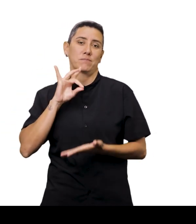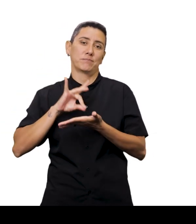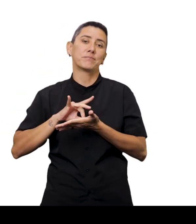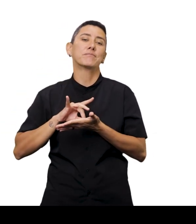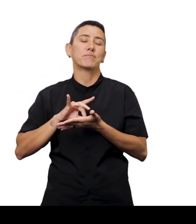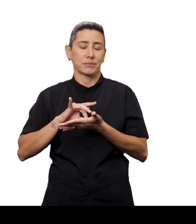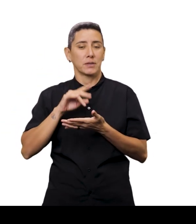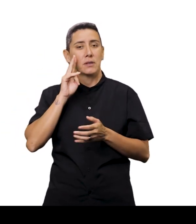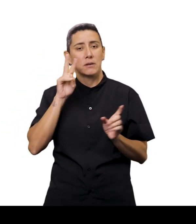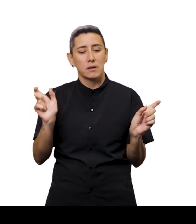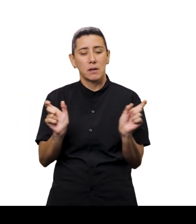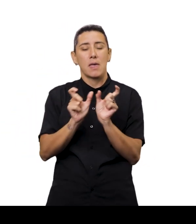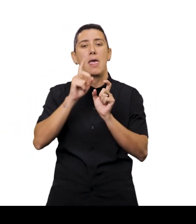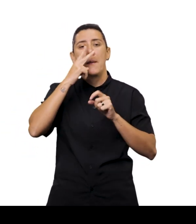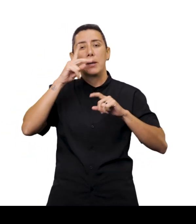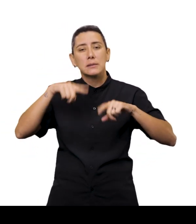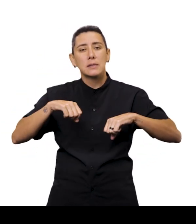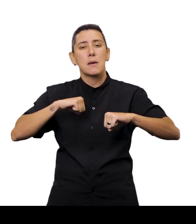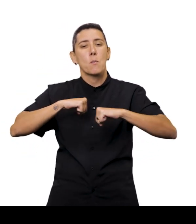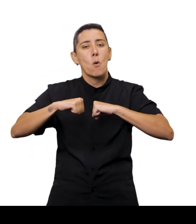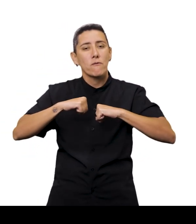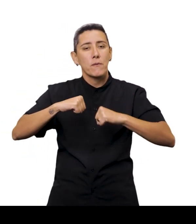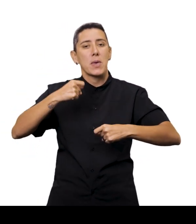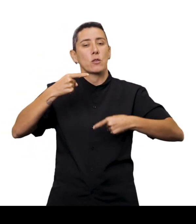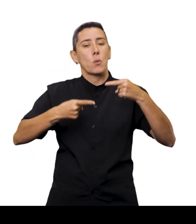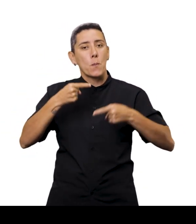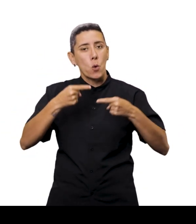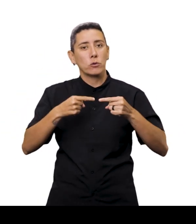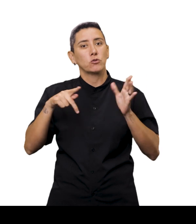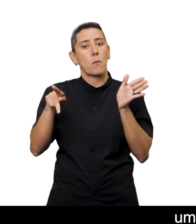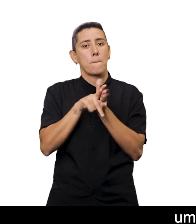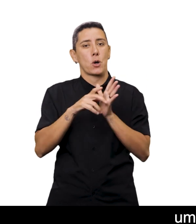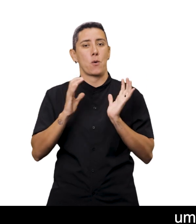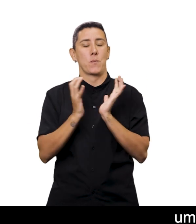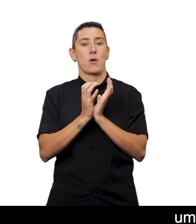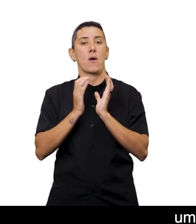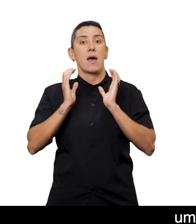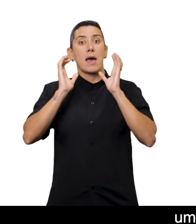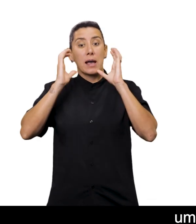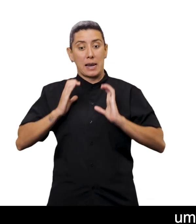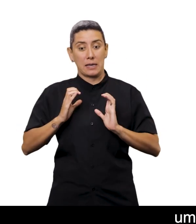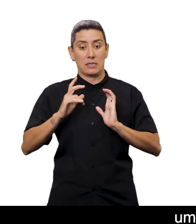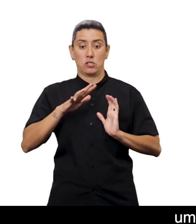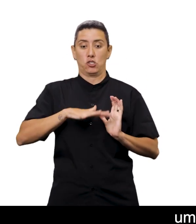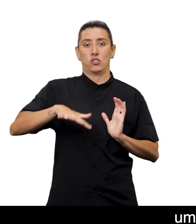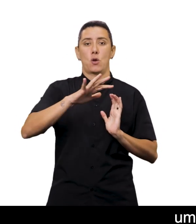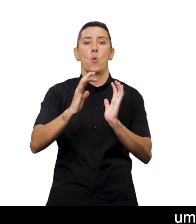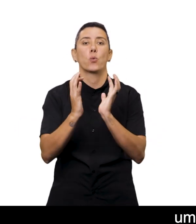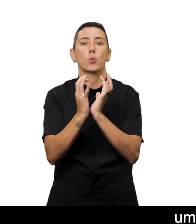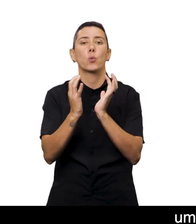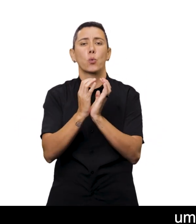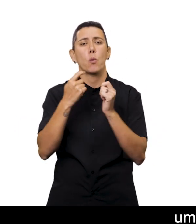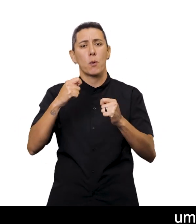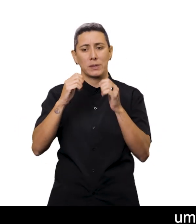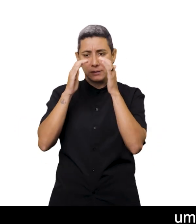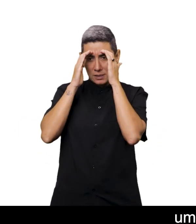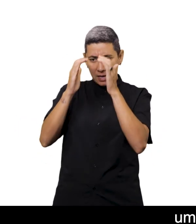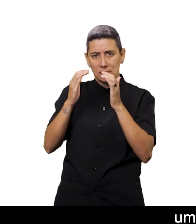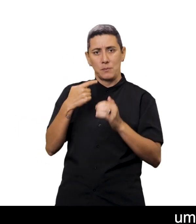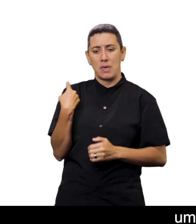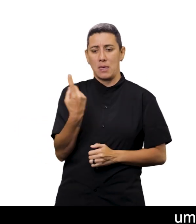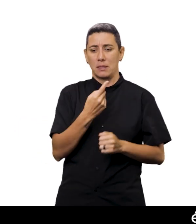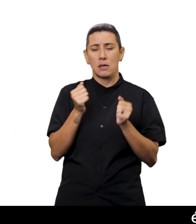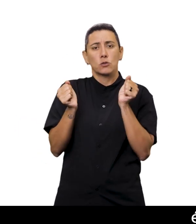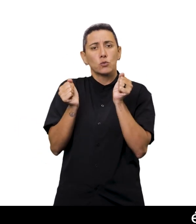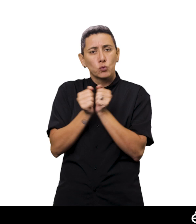mantêm o caráter político e coletivo característico do grupo, uma vez que, para respeitar e lutar ao lado